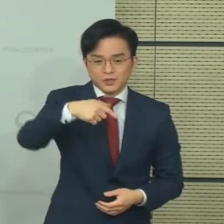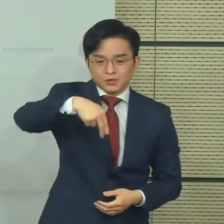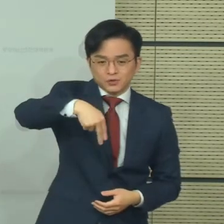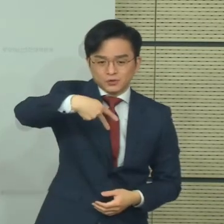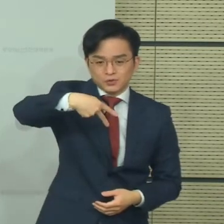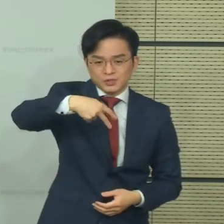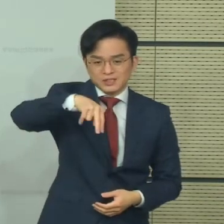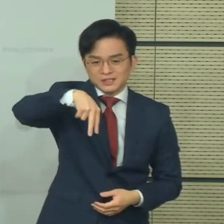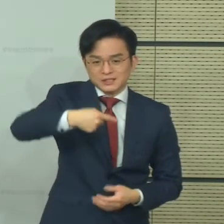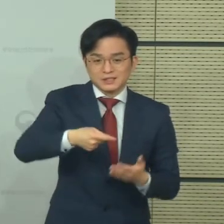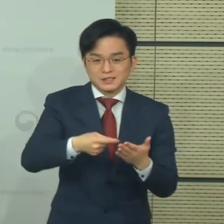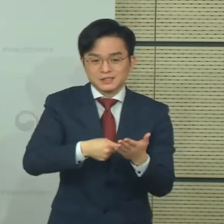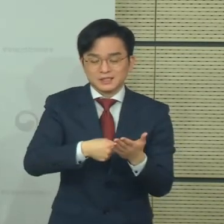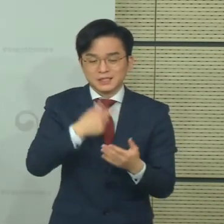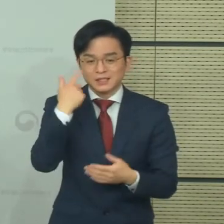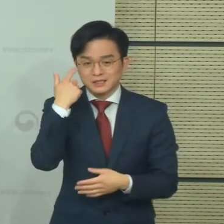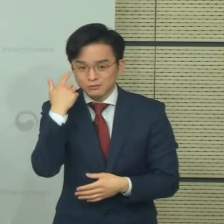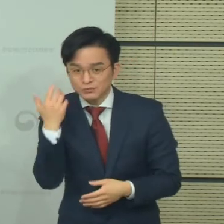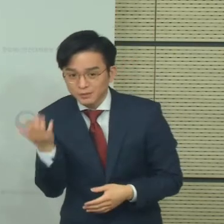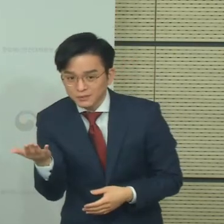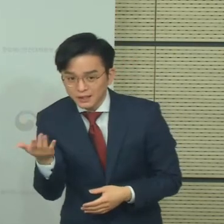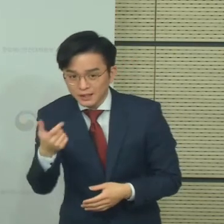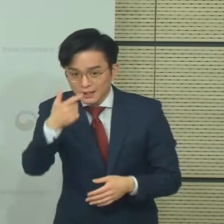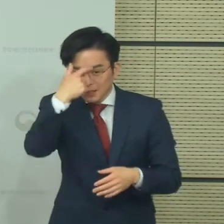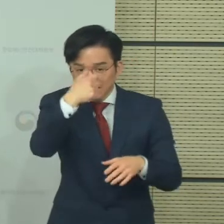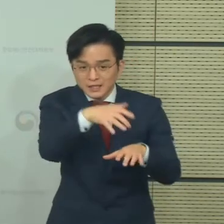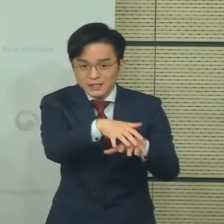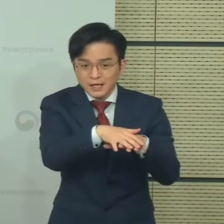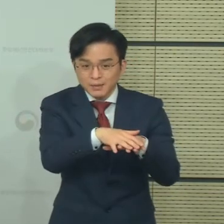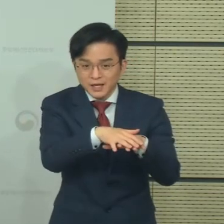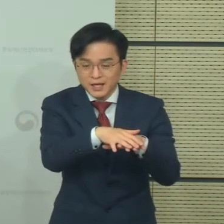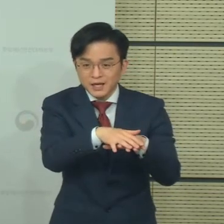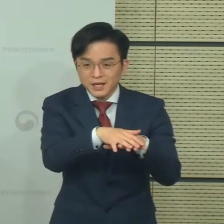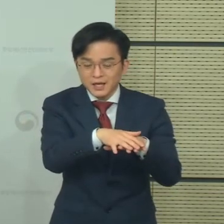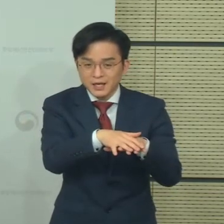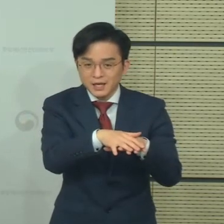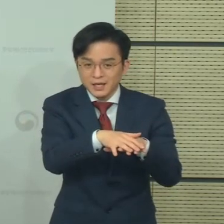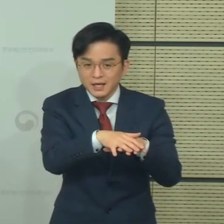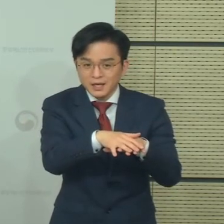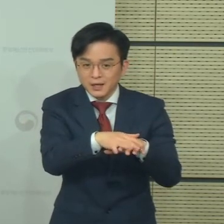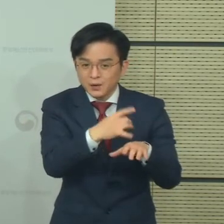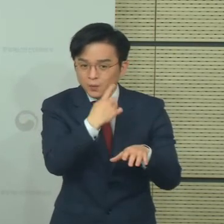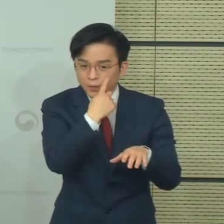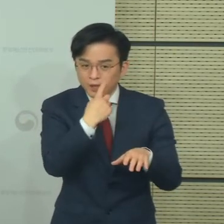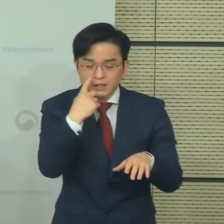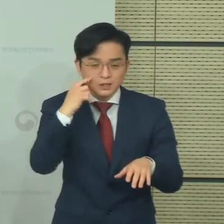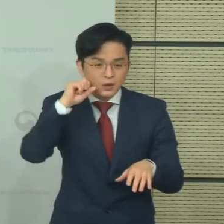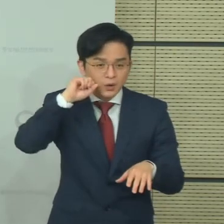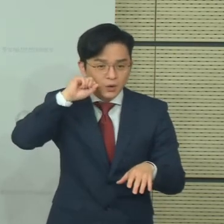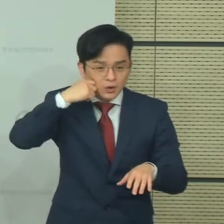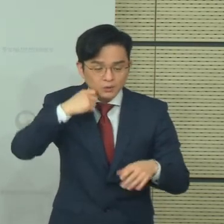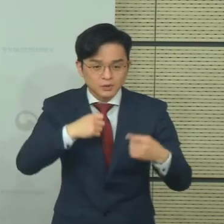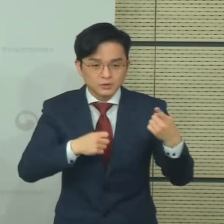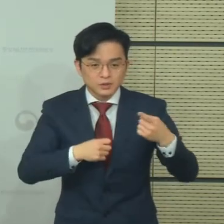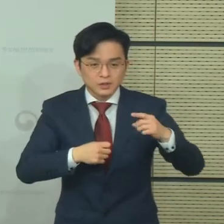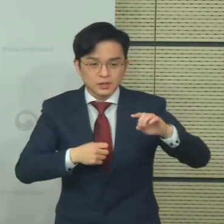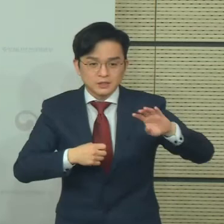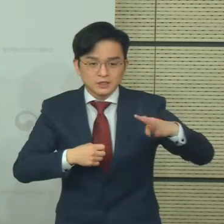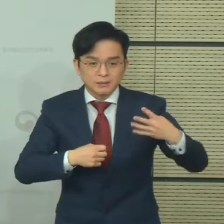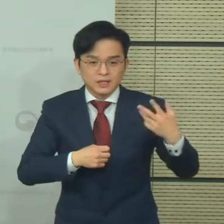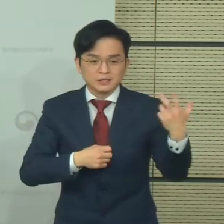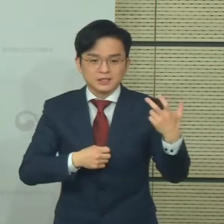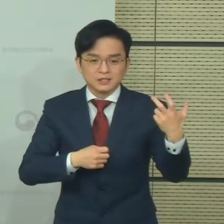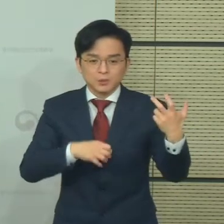임재희 기자님 문의입니다. 예배 강행 여부를 확인할 수 없는 1479곳이 미확인된 이유가